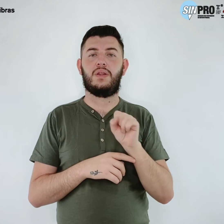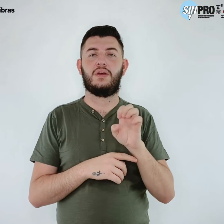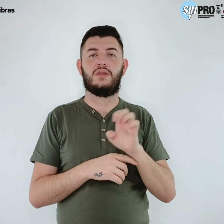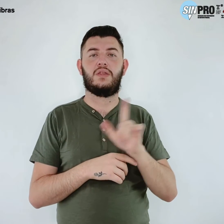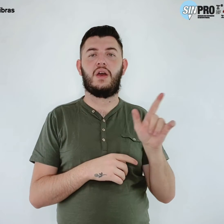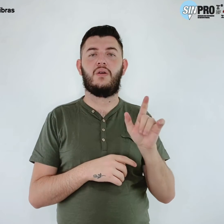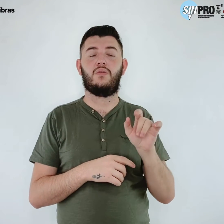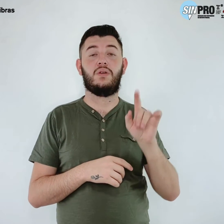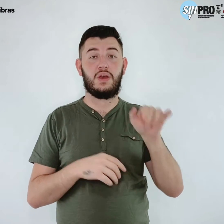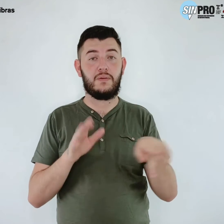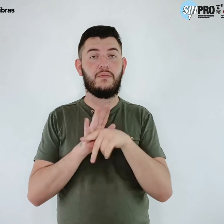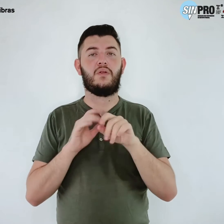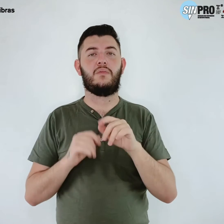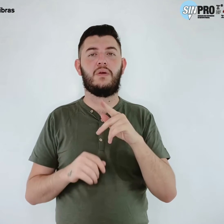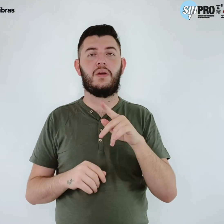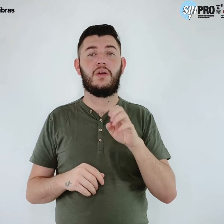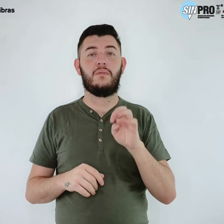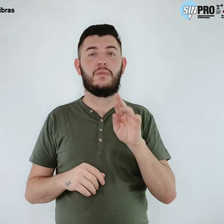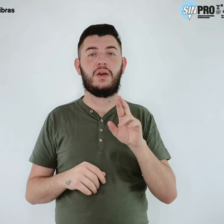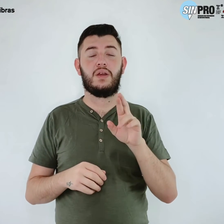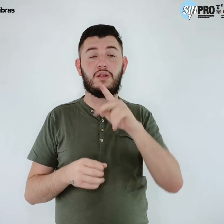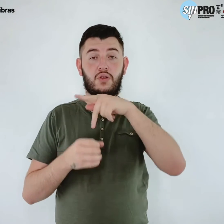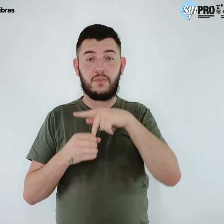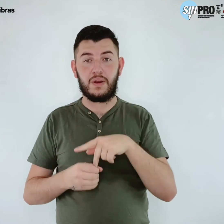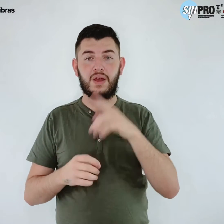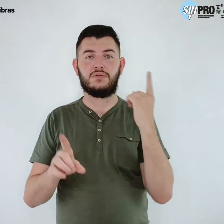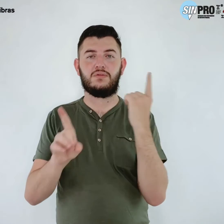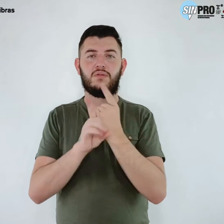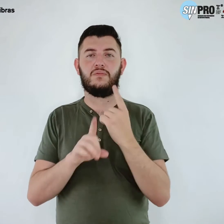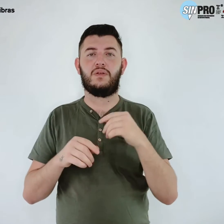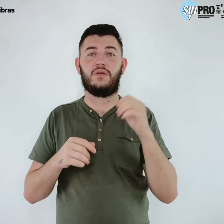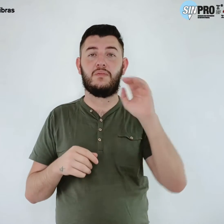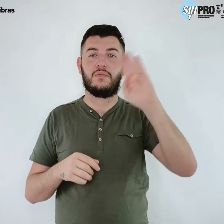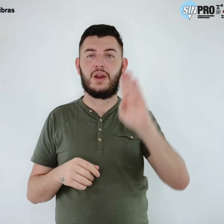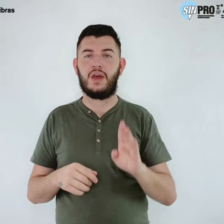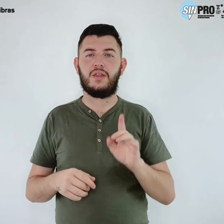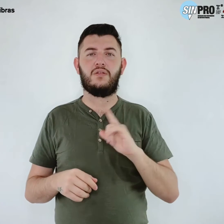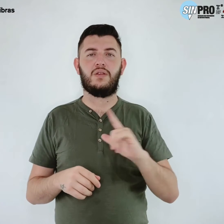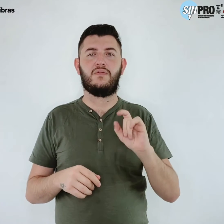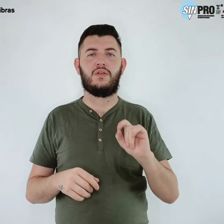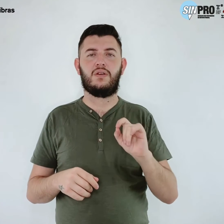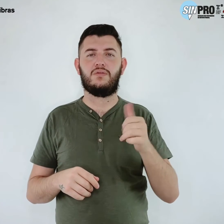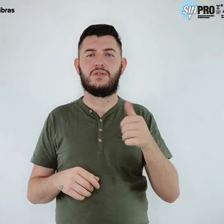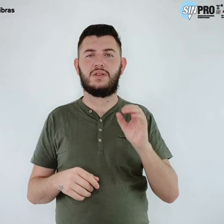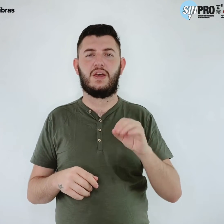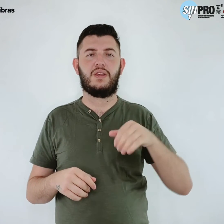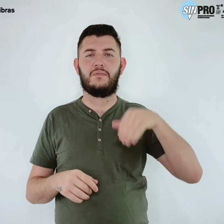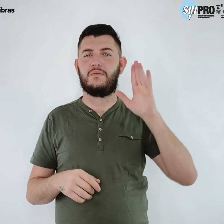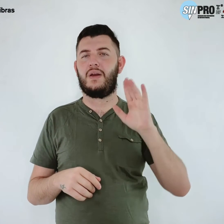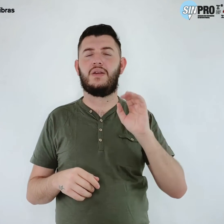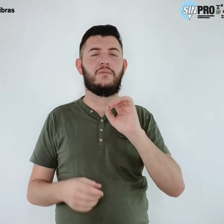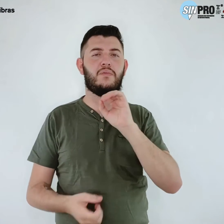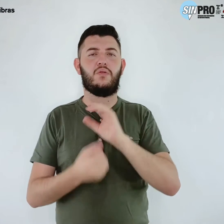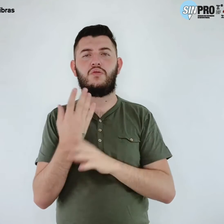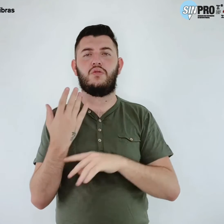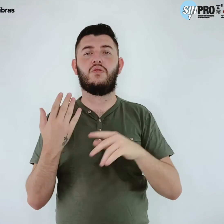pré-sal, descoberto pela Petrobras, o Brasil passou a ser um dos 10 maiores produtores de petróleo